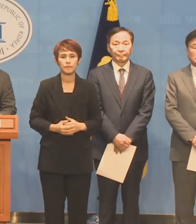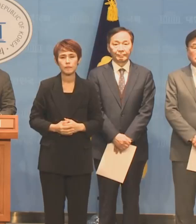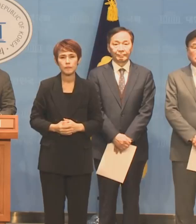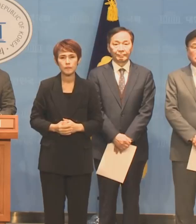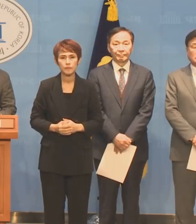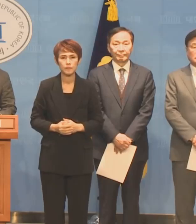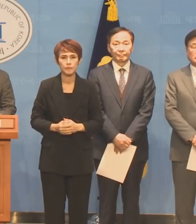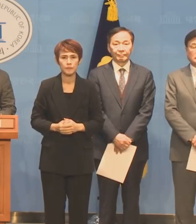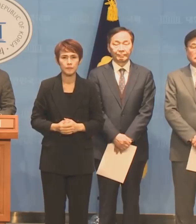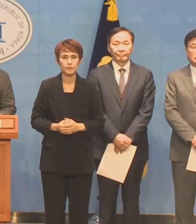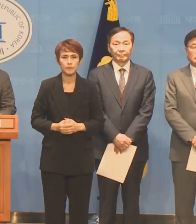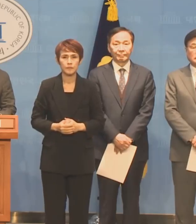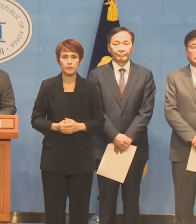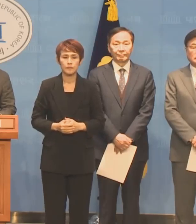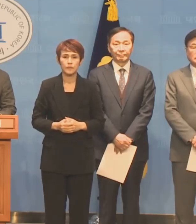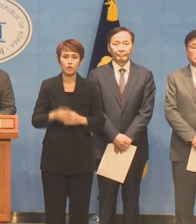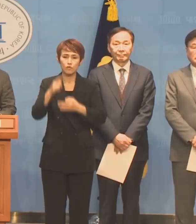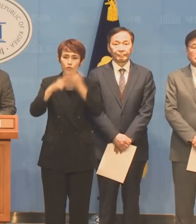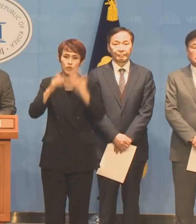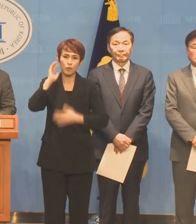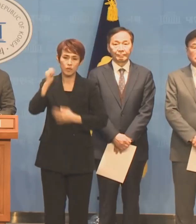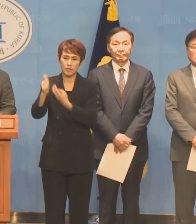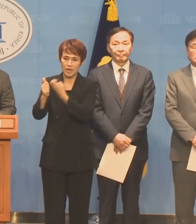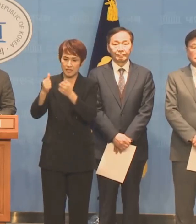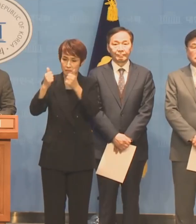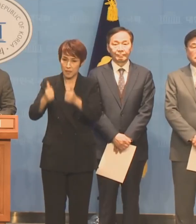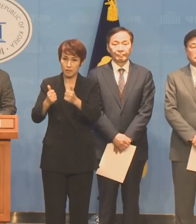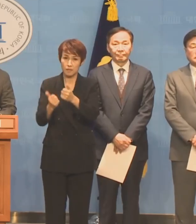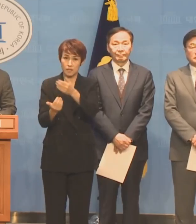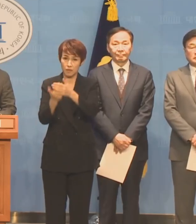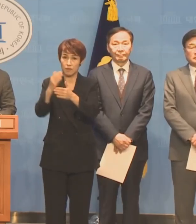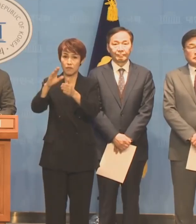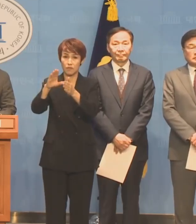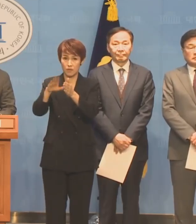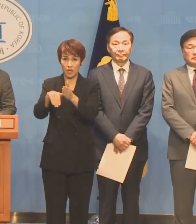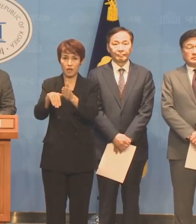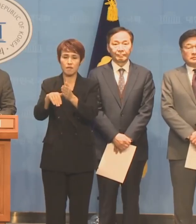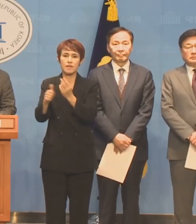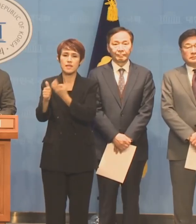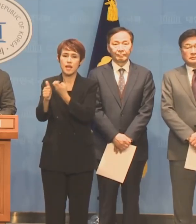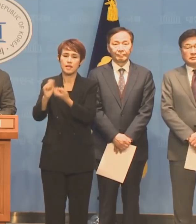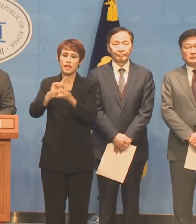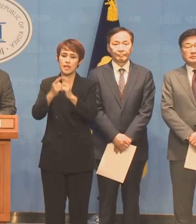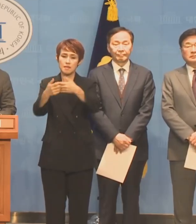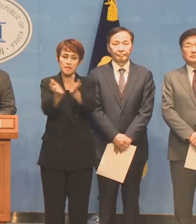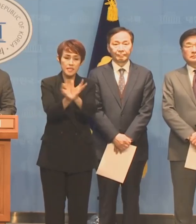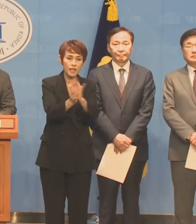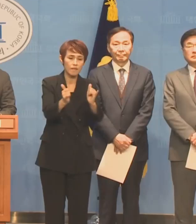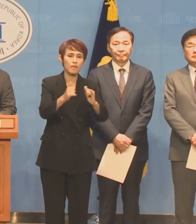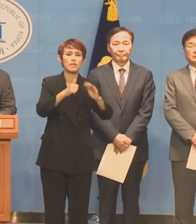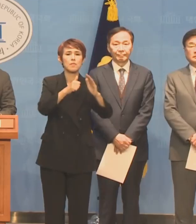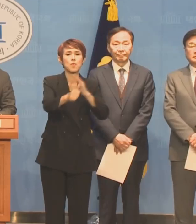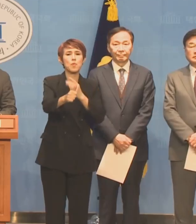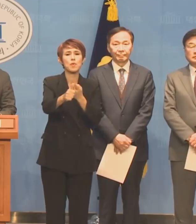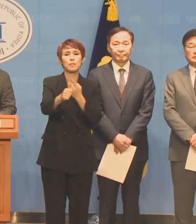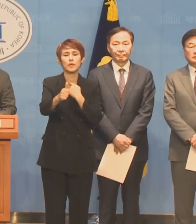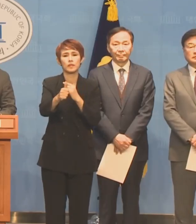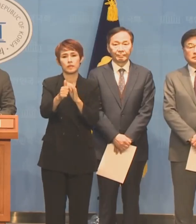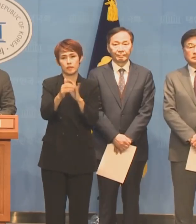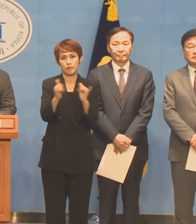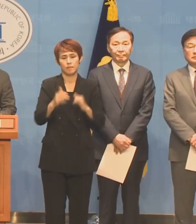후보자입니다. 이번 윤석열 대통령 탄핵 심판 사건에서 탄핵소추 대리인단 공동대표를 맡고 있는